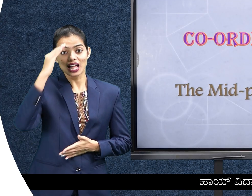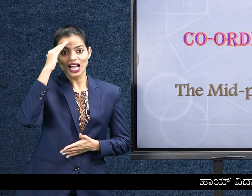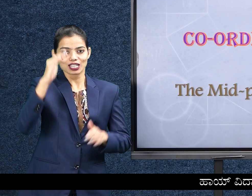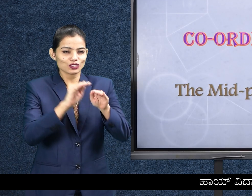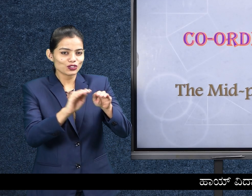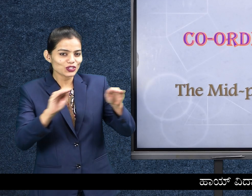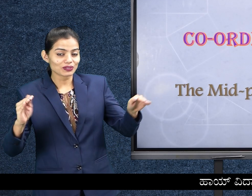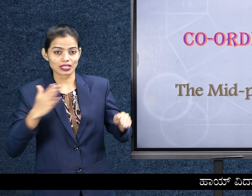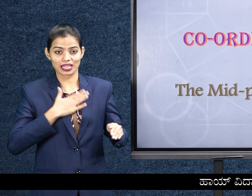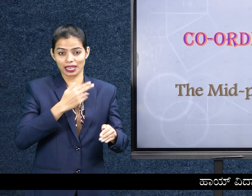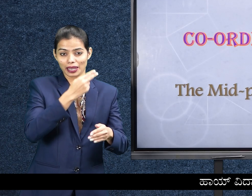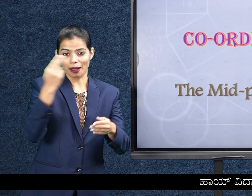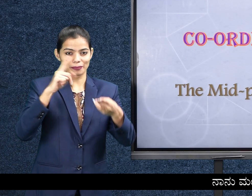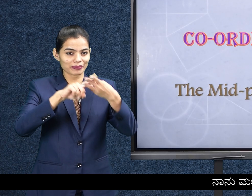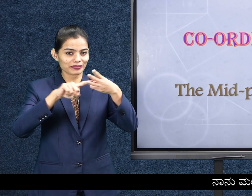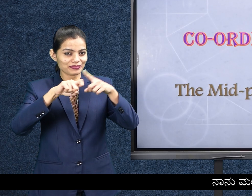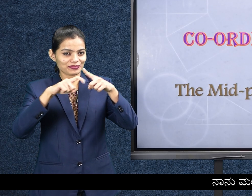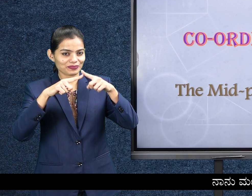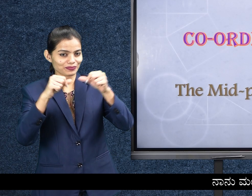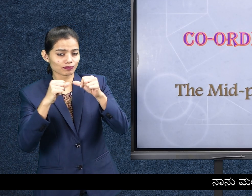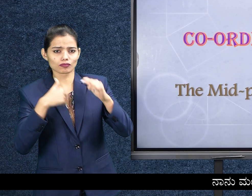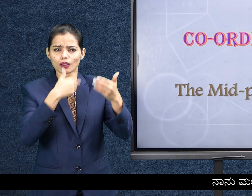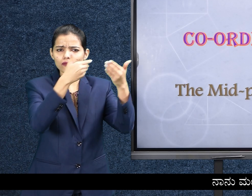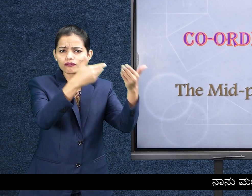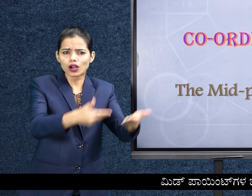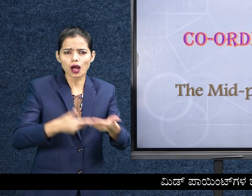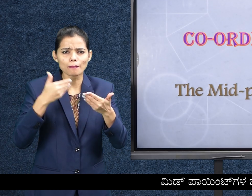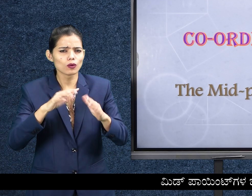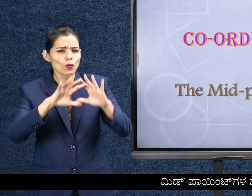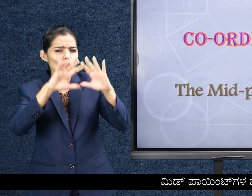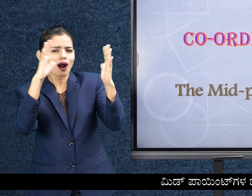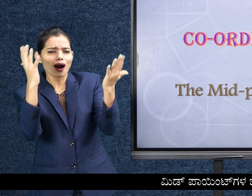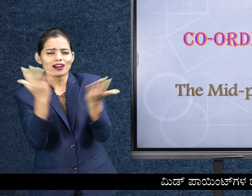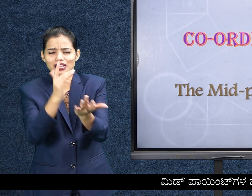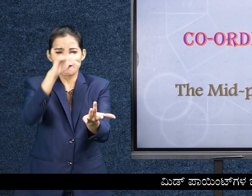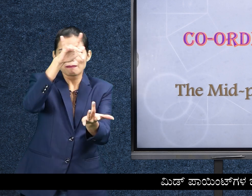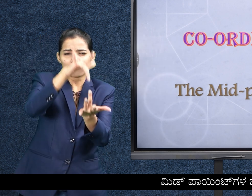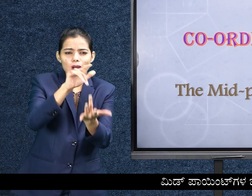ಹೇ ವಿದ್ಯಾರ್ಥಿಗಳೇ, ನಾನು ಮಂಜುಳಾ. ಮಿಡ್ ಪಾಯಿಂಟ್ಗಳ ಜಗತ್ತಿನ ಸುಸ್ವಾಗತ.